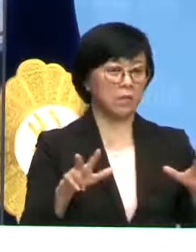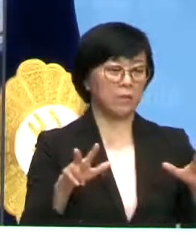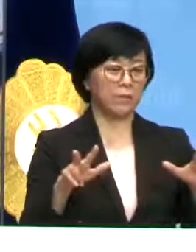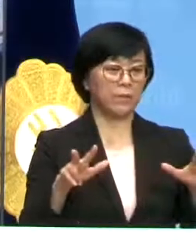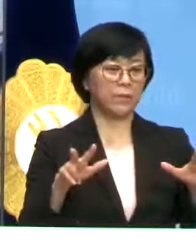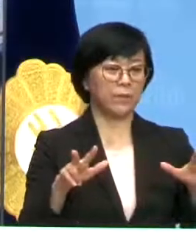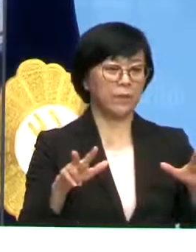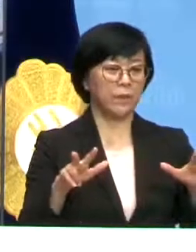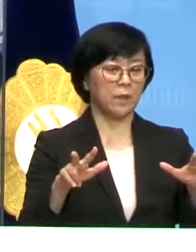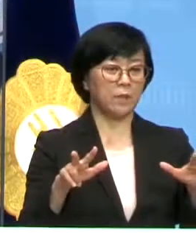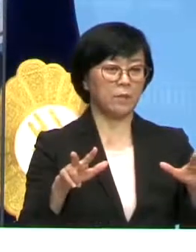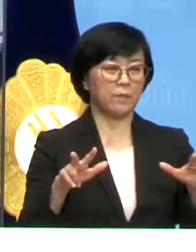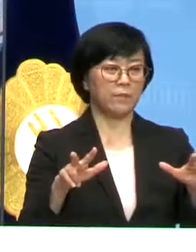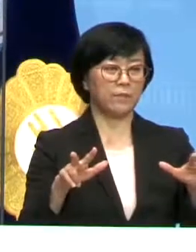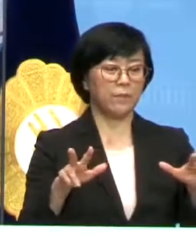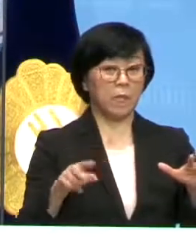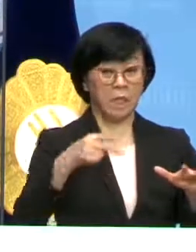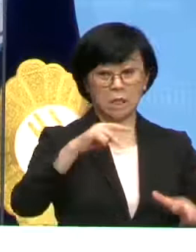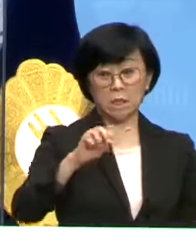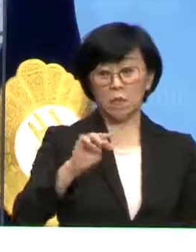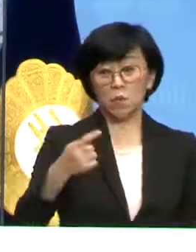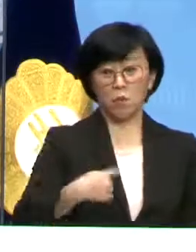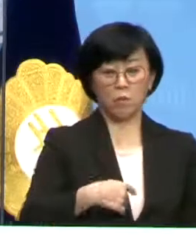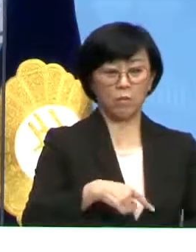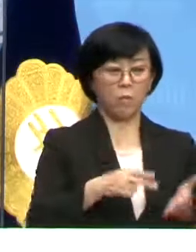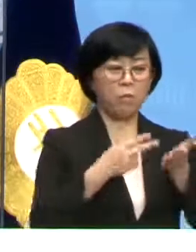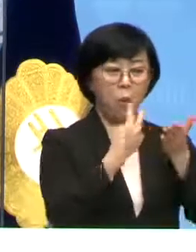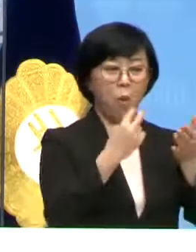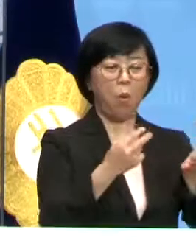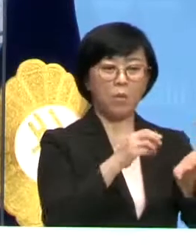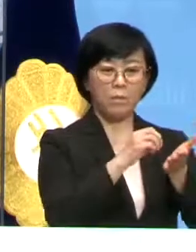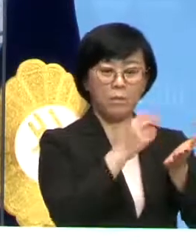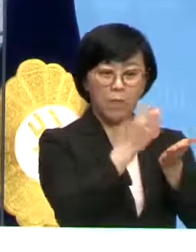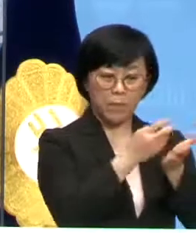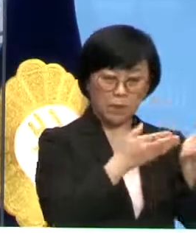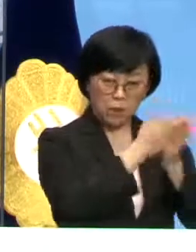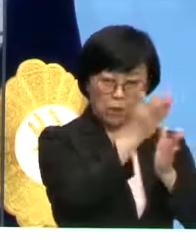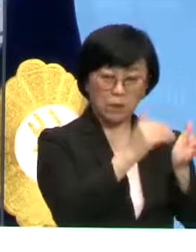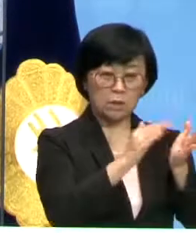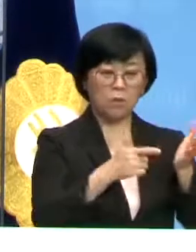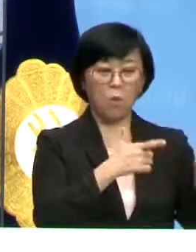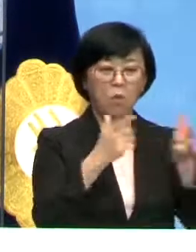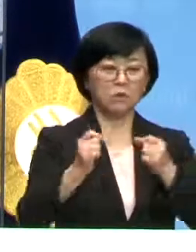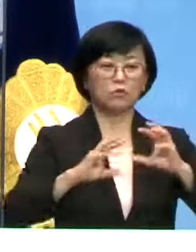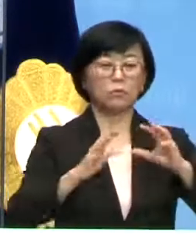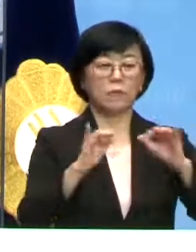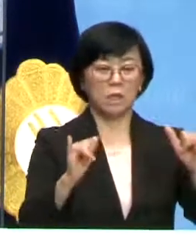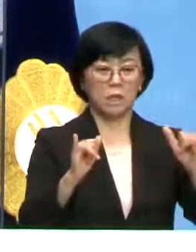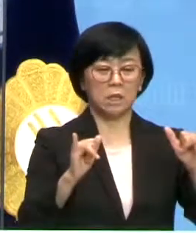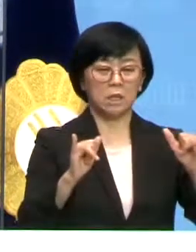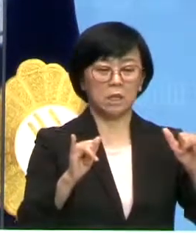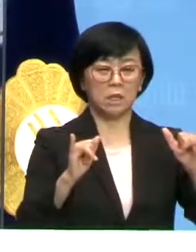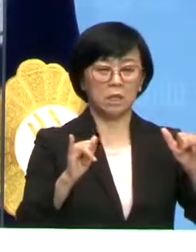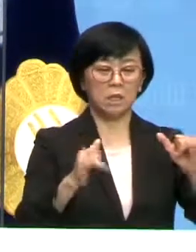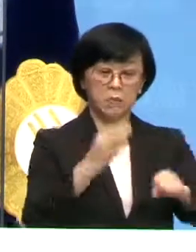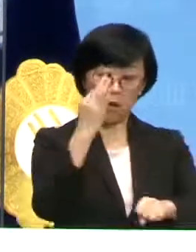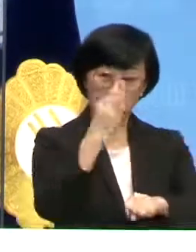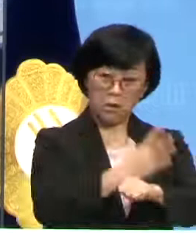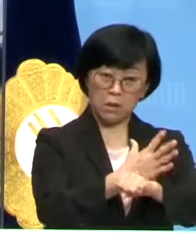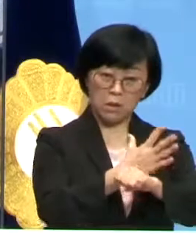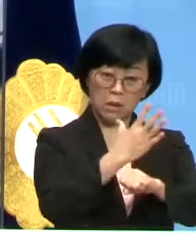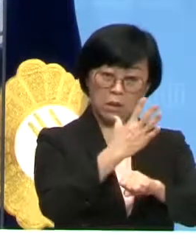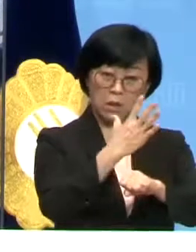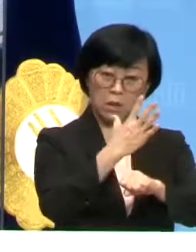이제는 아 실손 보험 청구 간소화 법안이 통과돼 가지고 모든 국민들이 에 편리하게